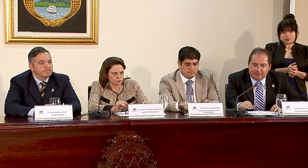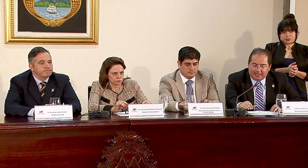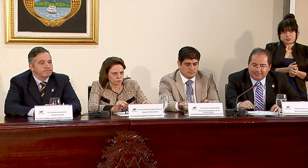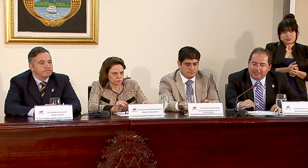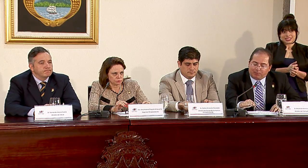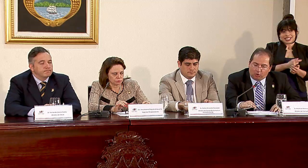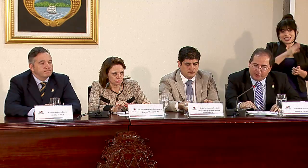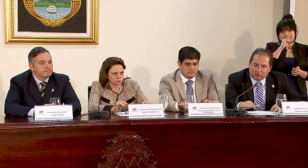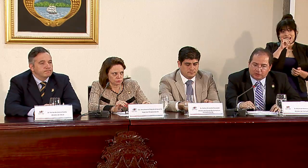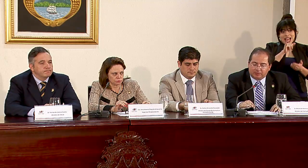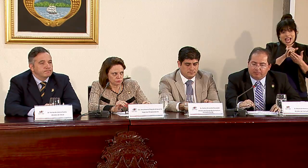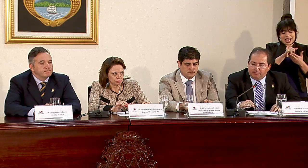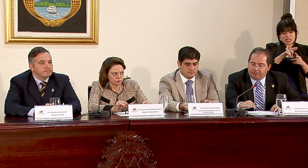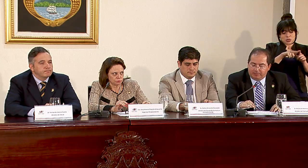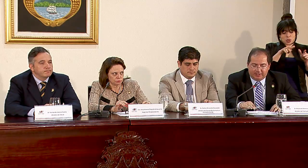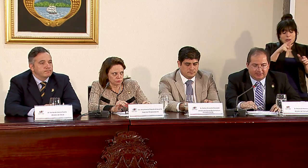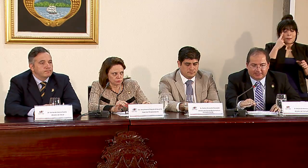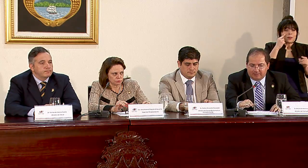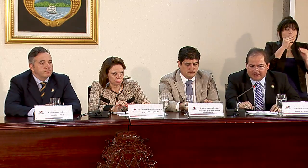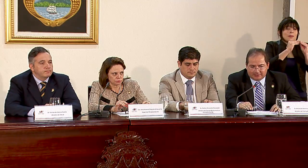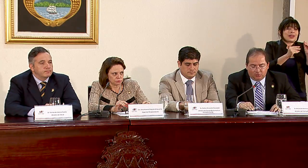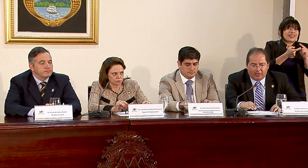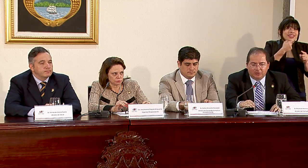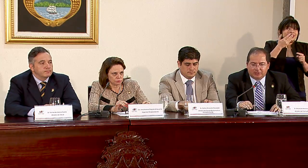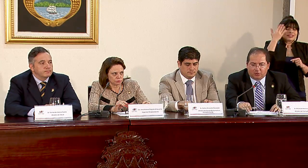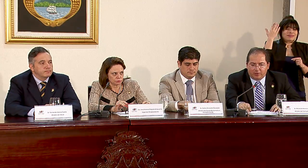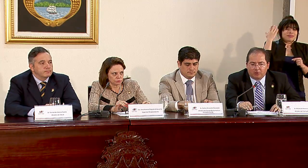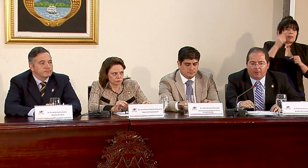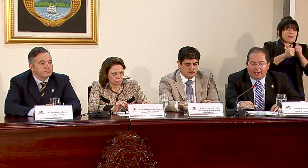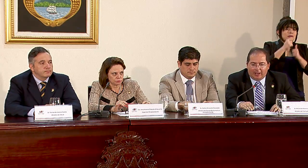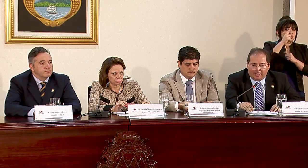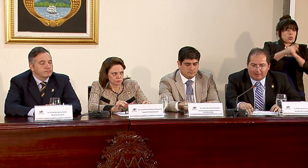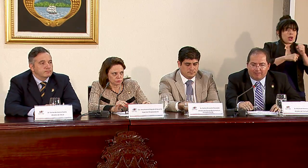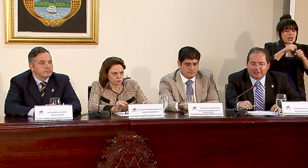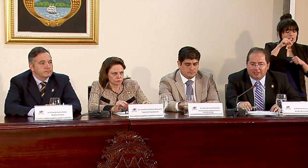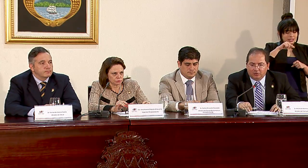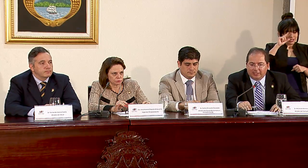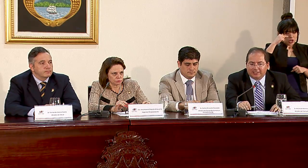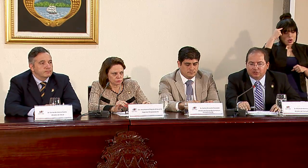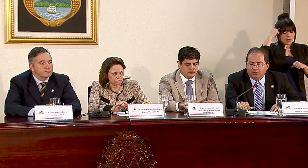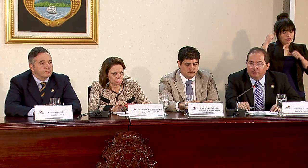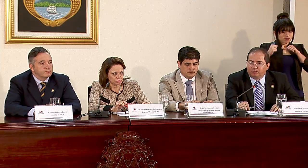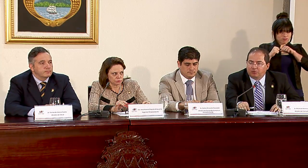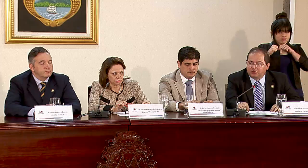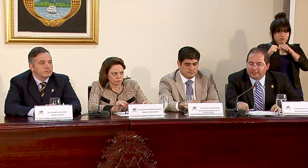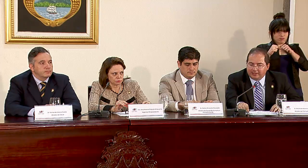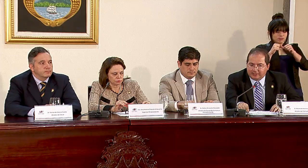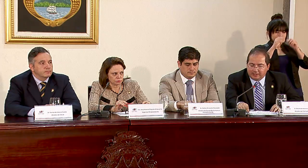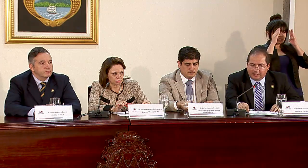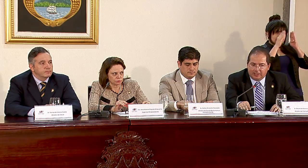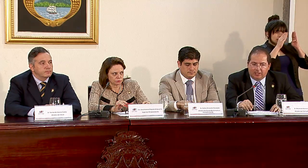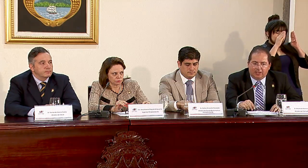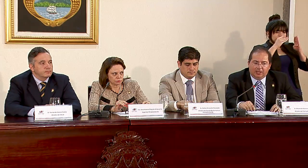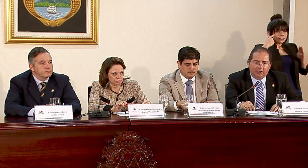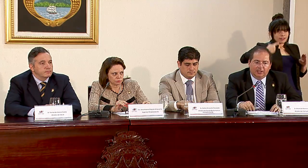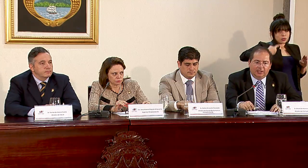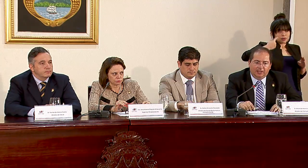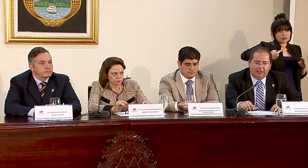y allí por lo menos desde hace más de un año este gobierno ha mantenido una tensión constante